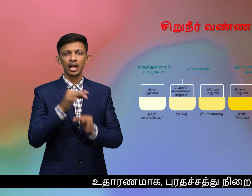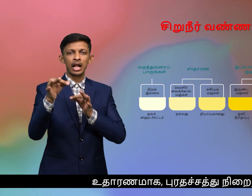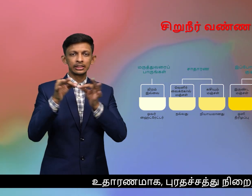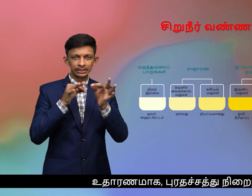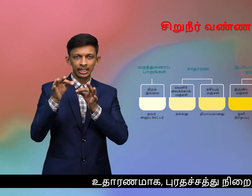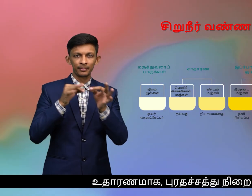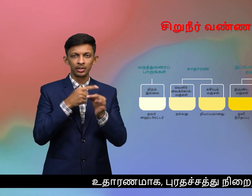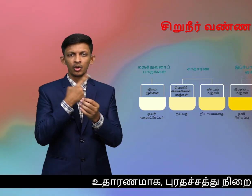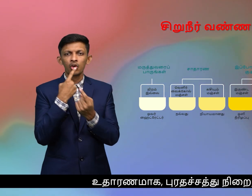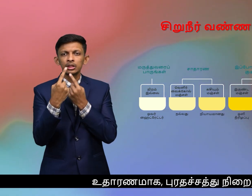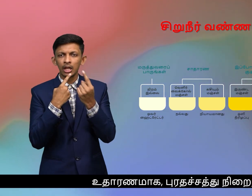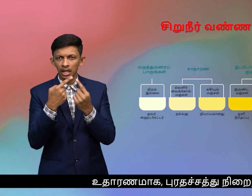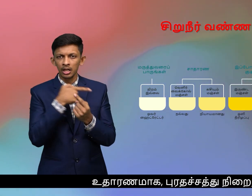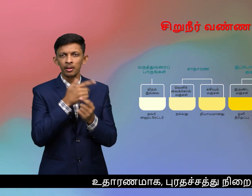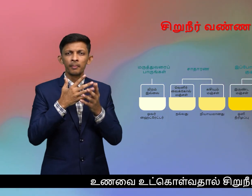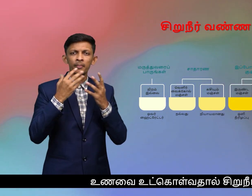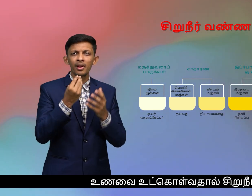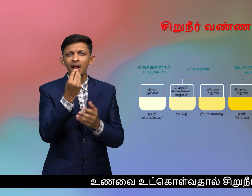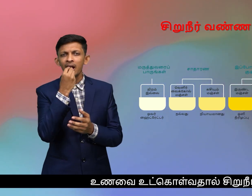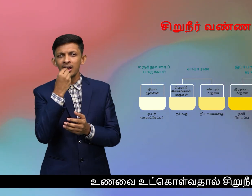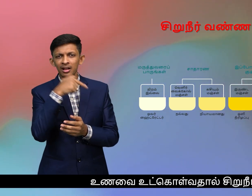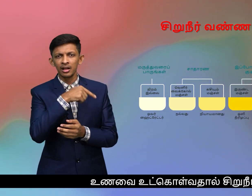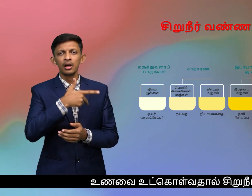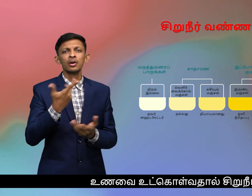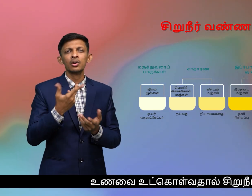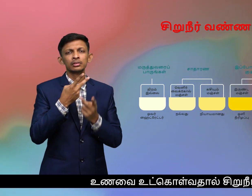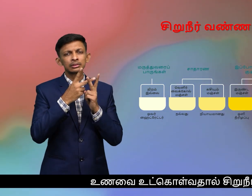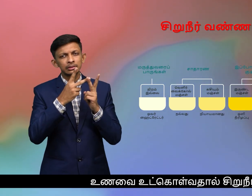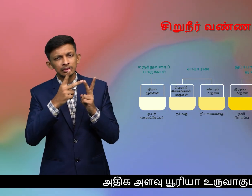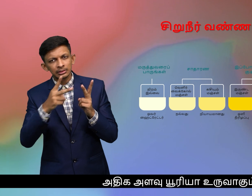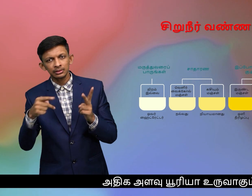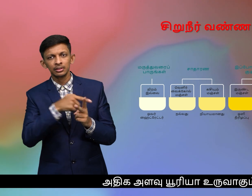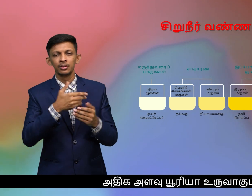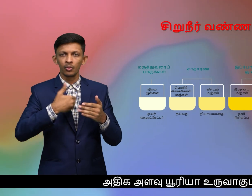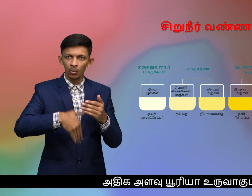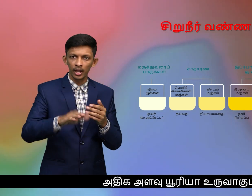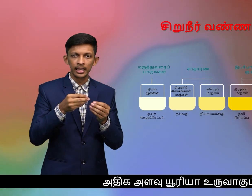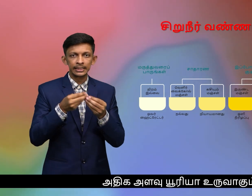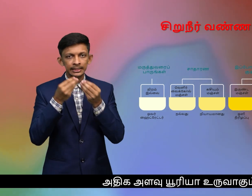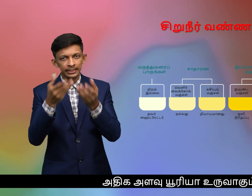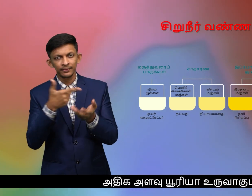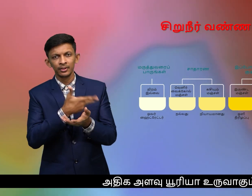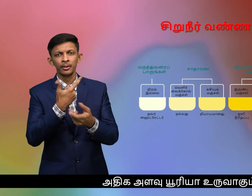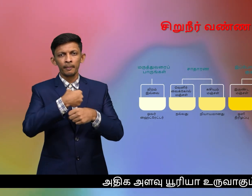உதாரணமாக, புரதச்சத்து நிறைந்த உணவை உட்கொள்வதால் சிறுநீரில் அதிக அளவு யூரியா உருவாகும்.